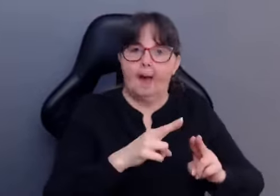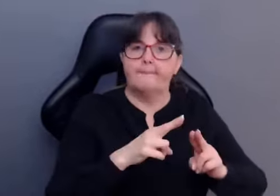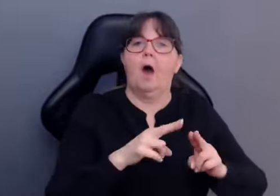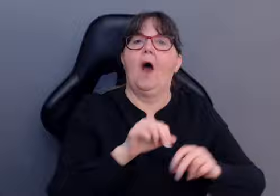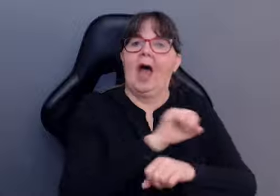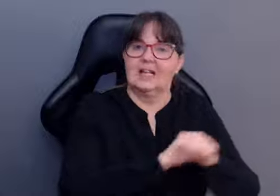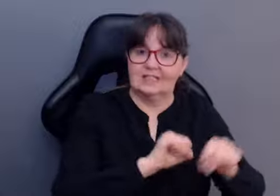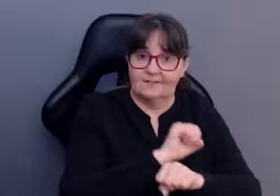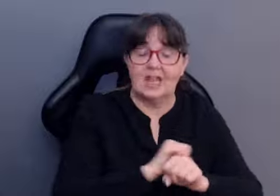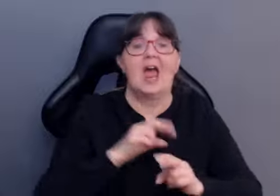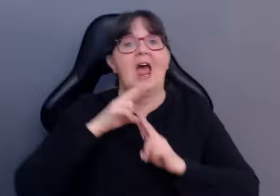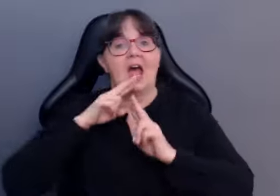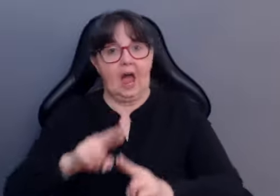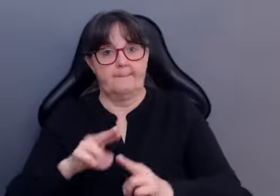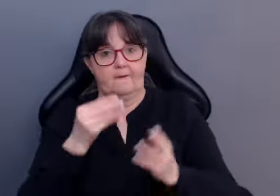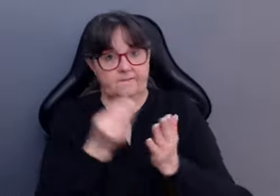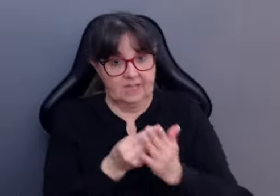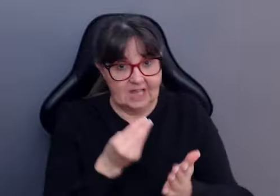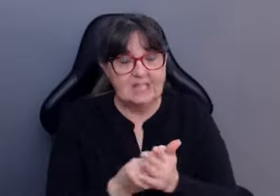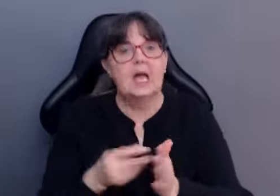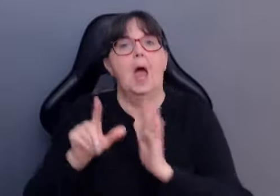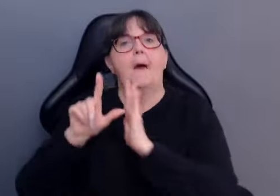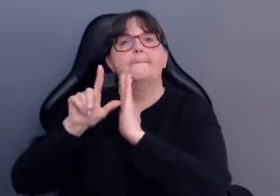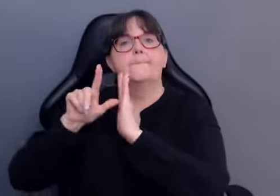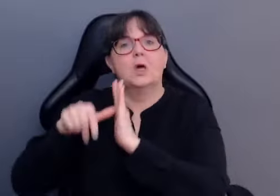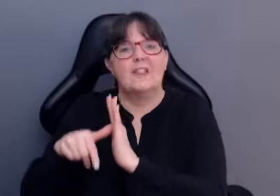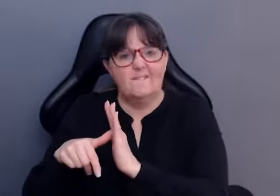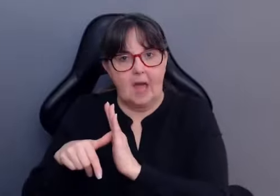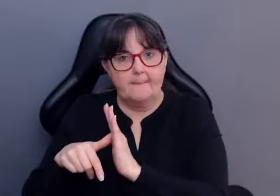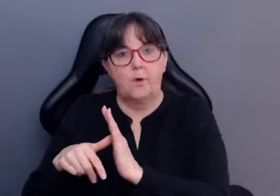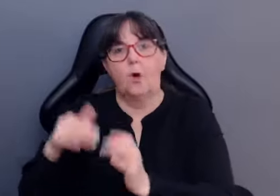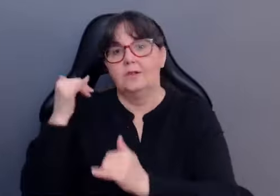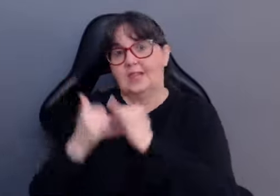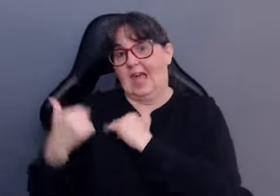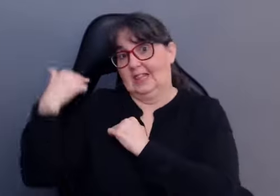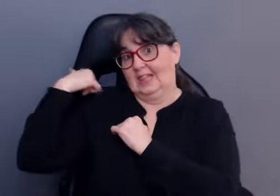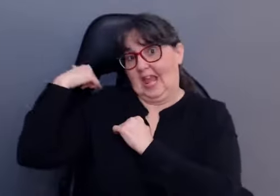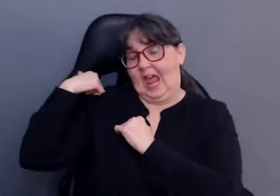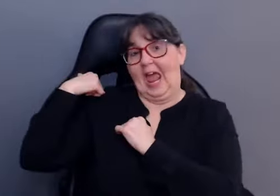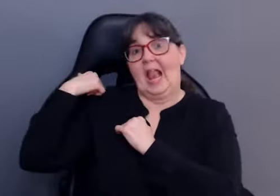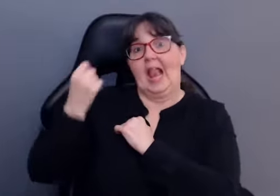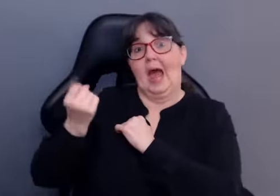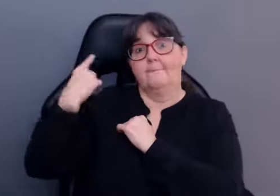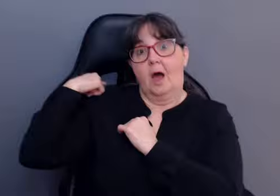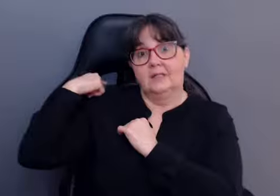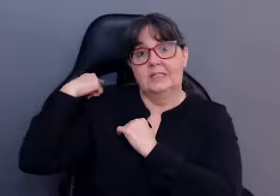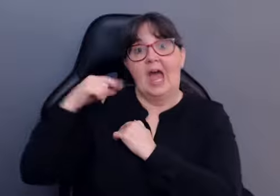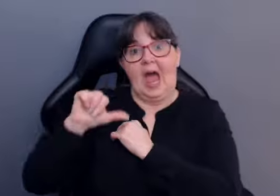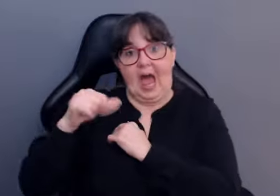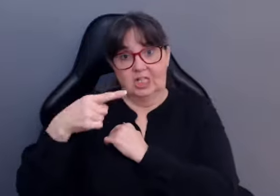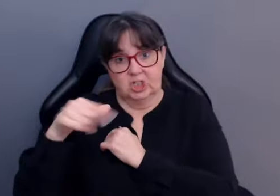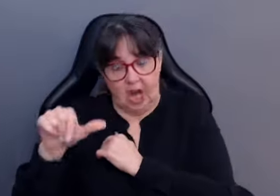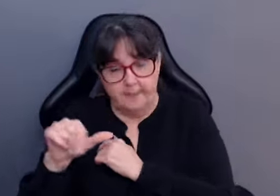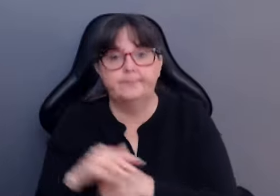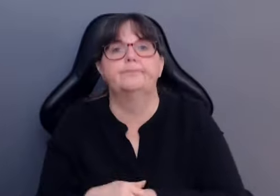financiers et des procès-verbaux de la dernière Assemblée générale, l'approbation du